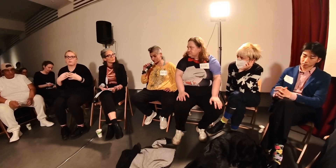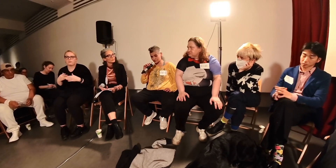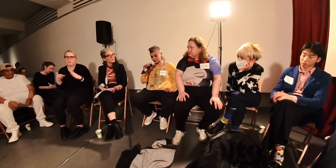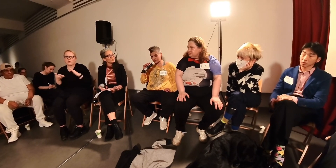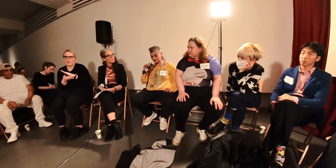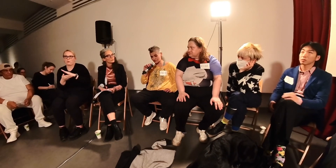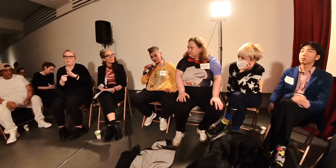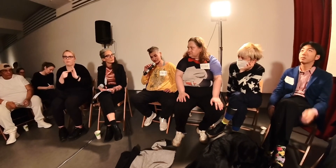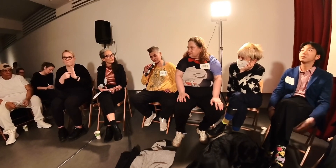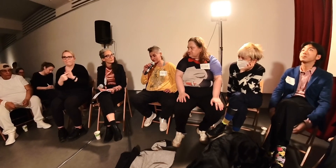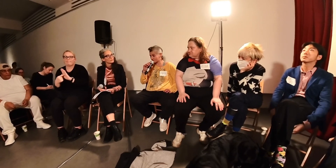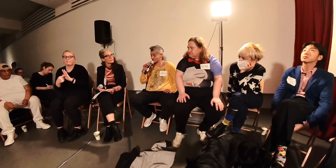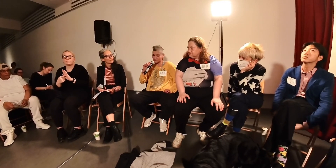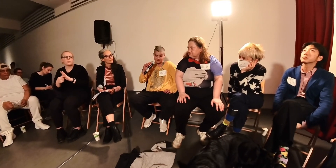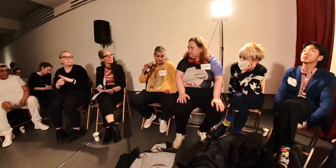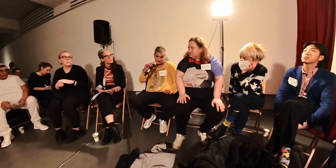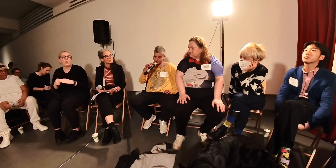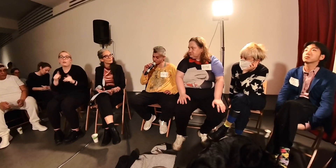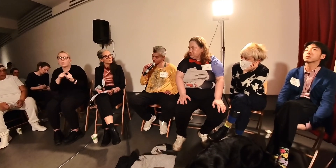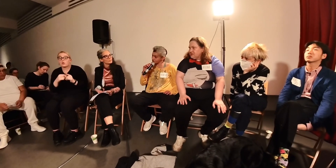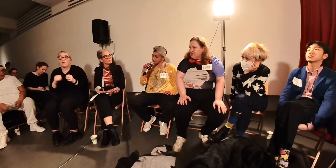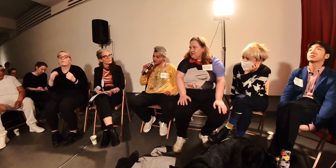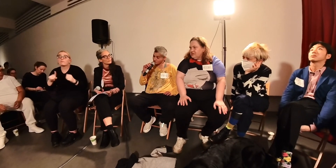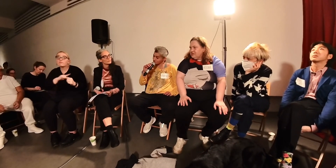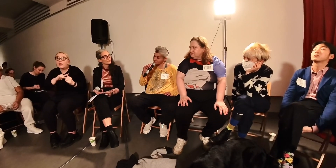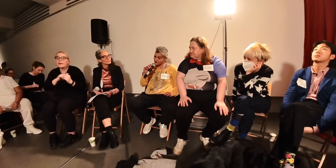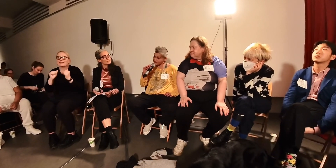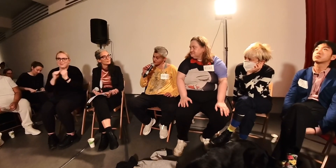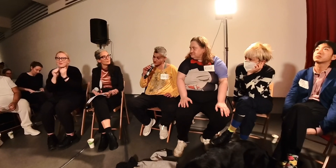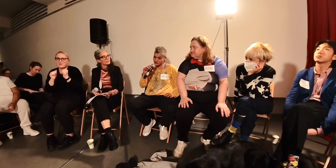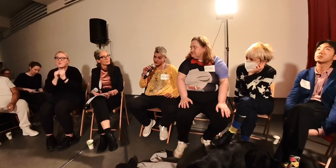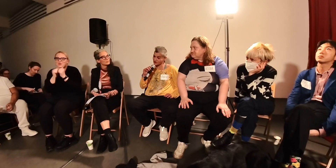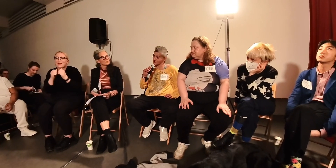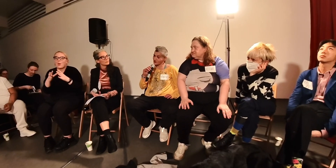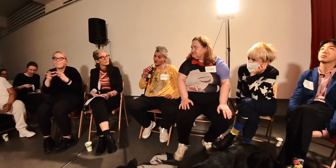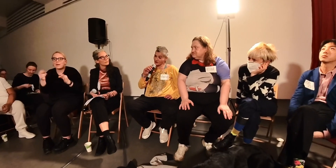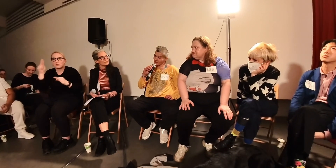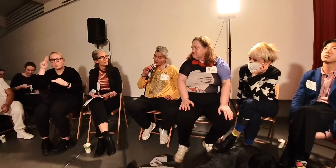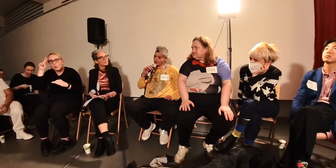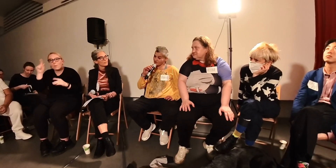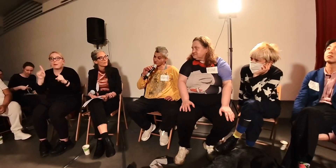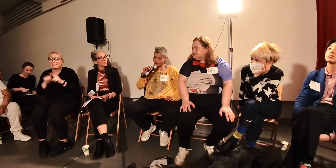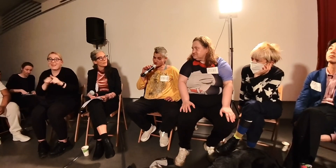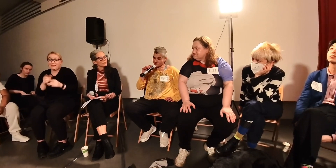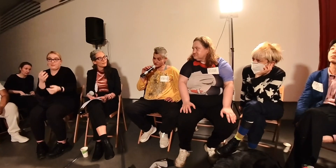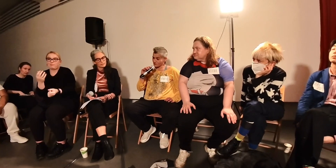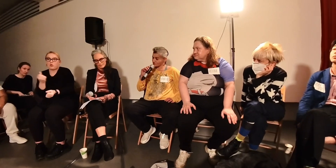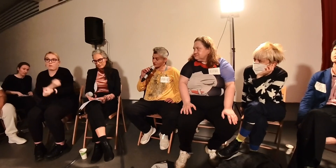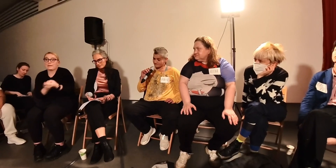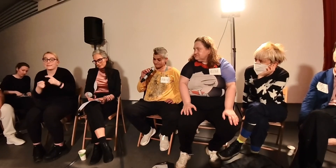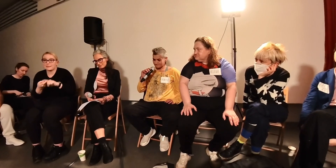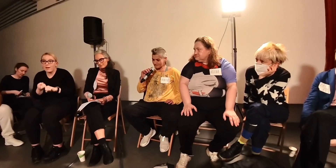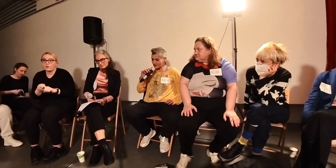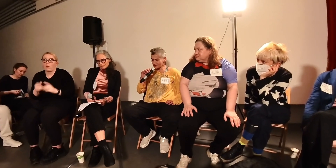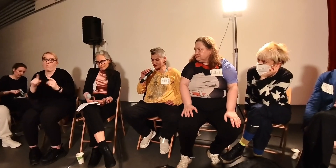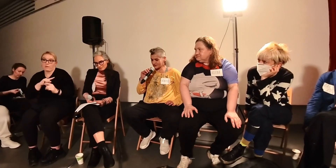má tu zkušenost s bezdomovectvím, i prostitucí, i s tou závislostí, prostě se vším